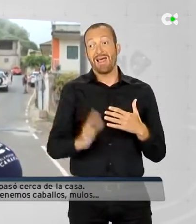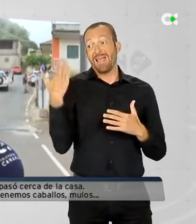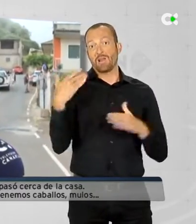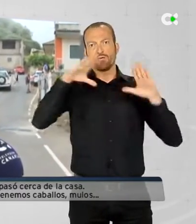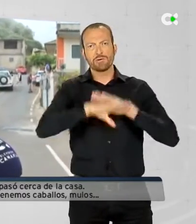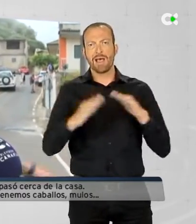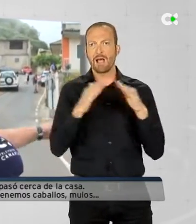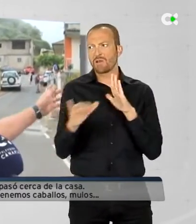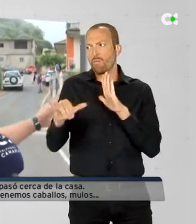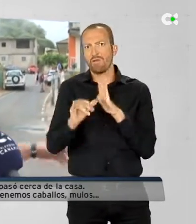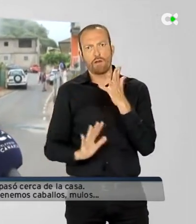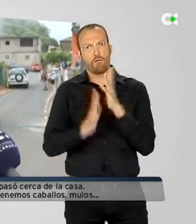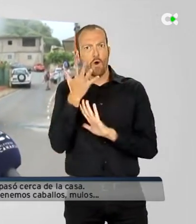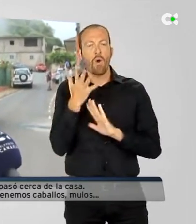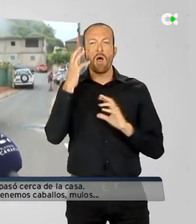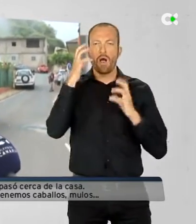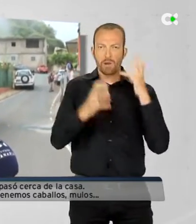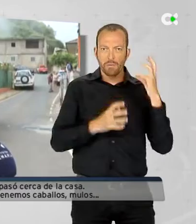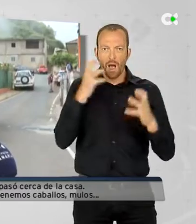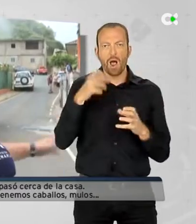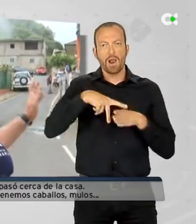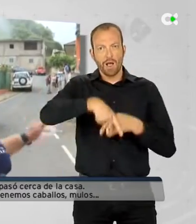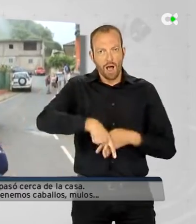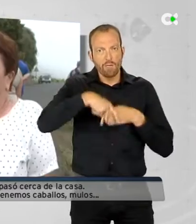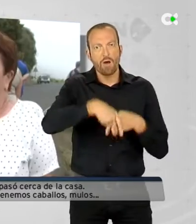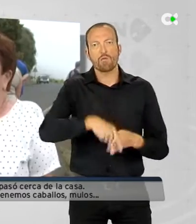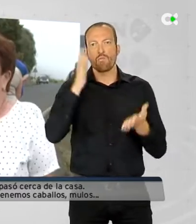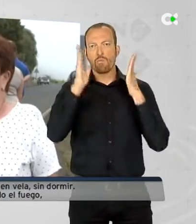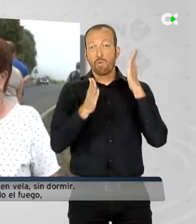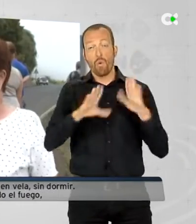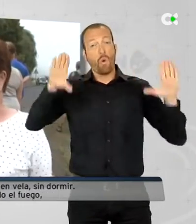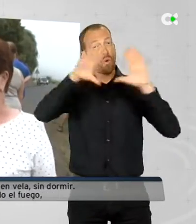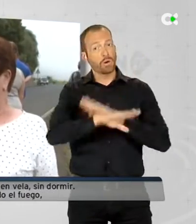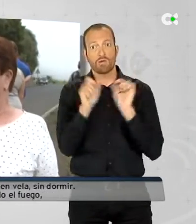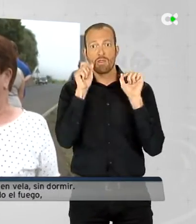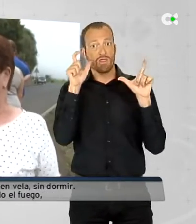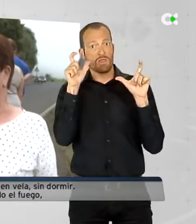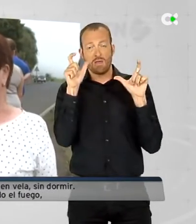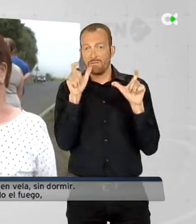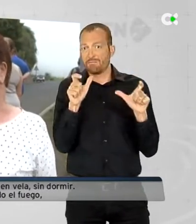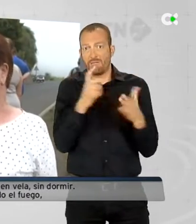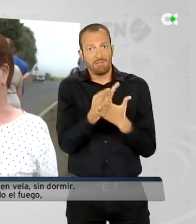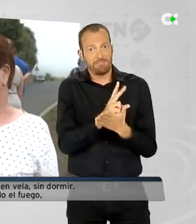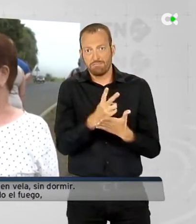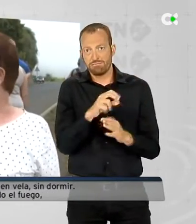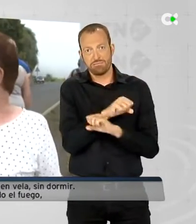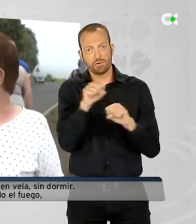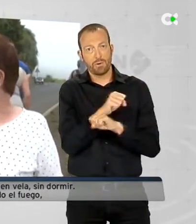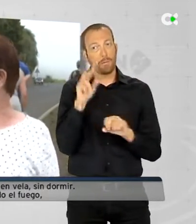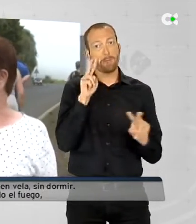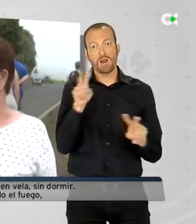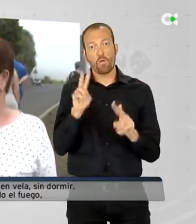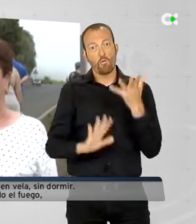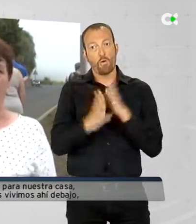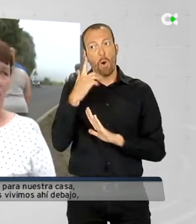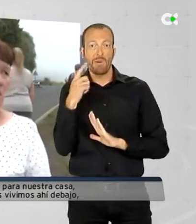casa. Pasó, tenemos animales, tenemos caballos, tenemos mulos. Toda la noche de vela, sin dormir, mirando el fuego